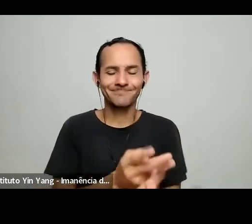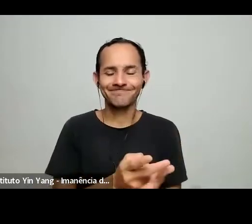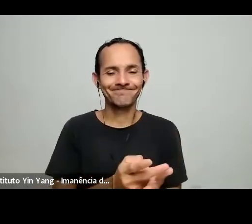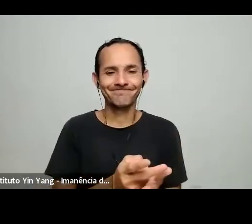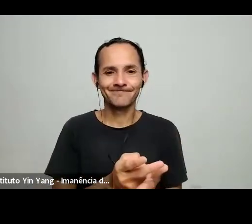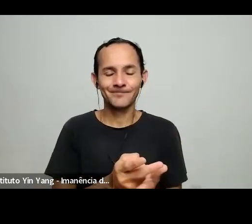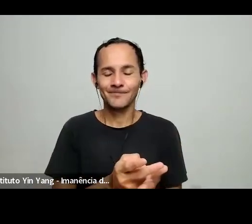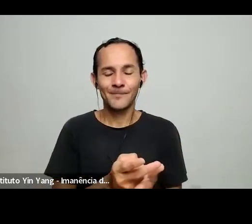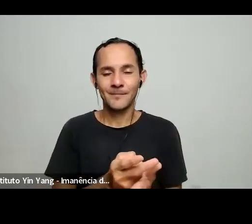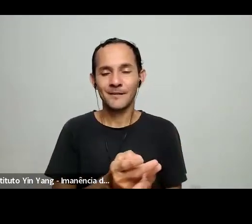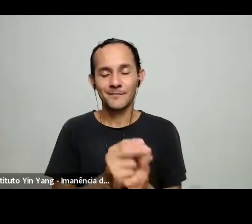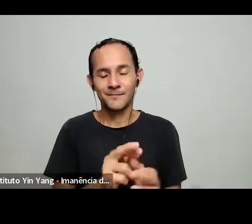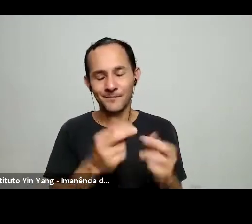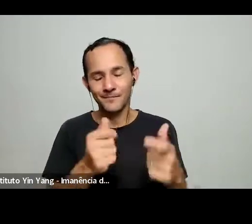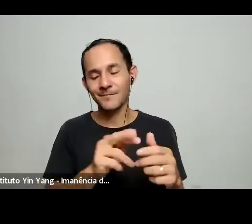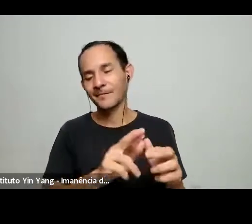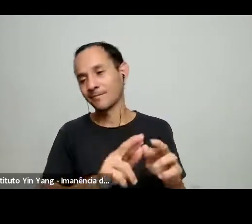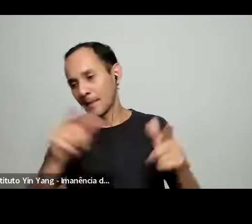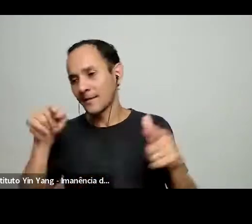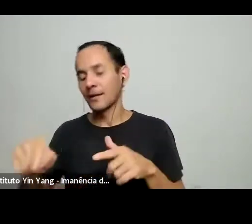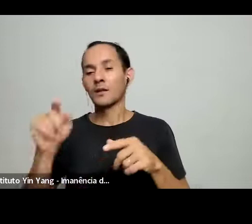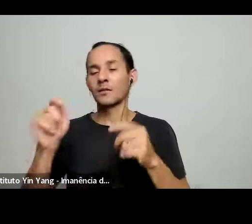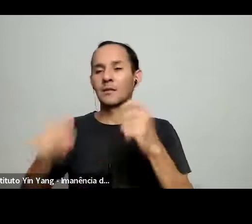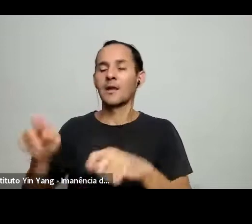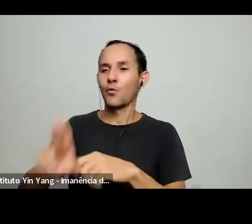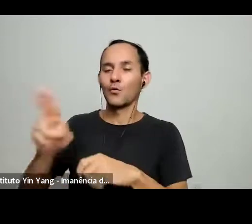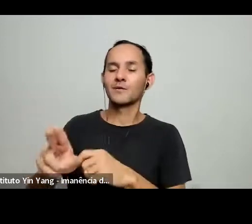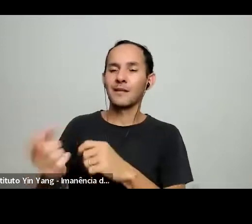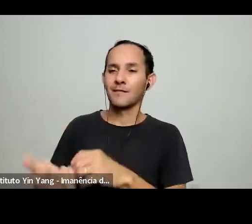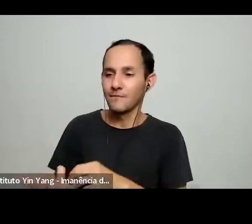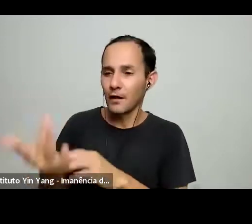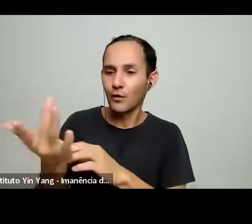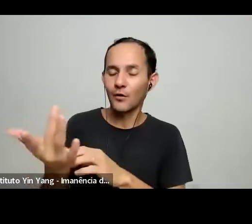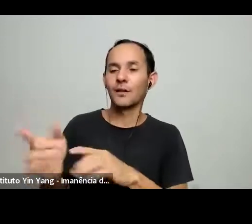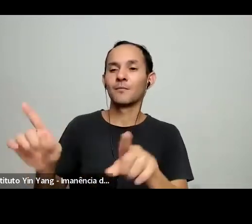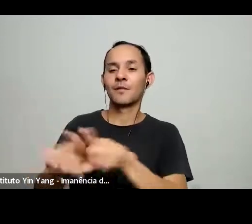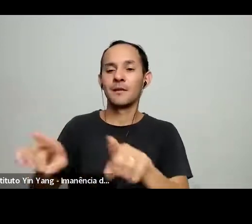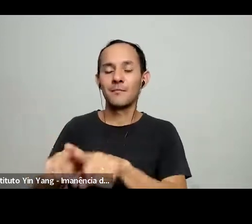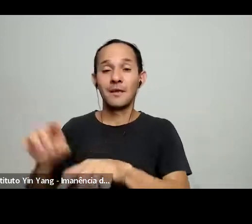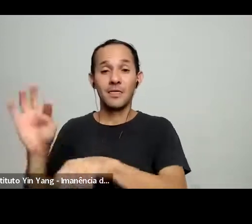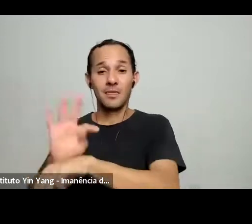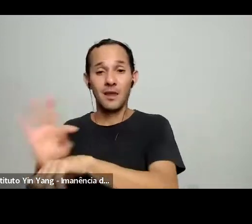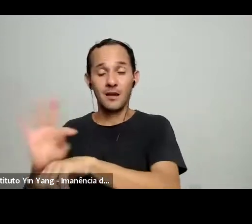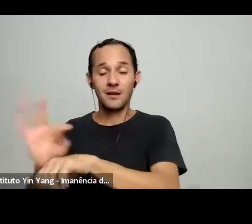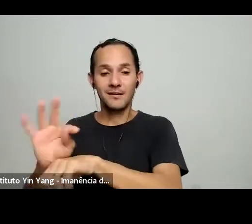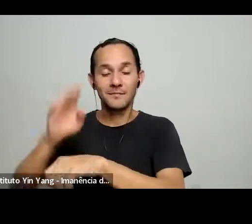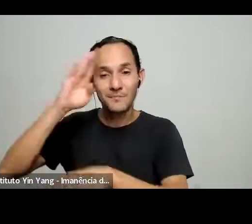não é aplicável para todos os tipos de fenômenos e todos os tipos de técnicas, especialmente técnicas onde você